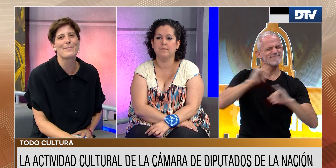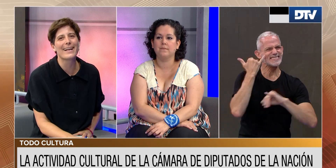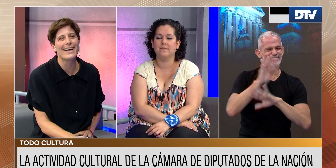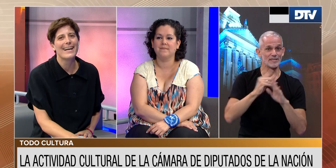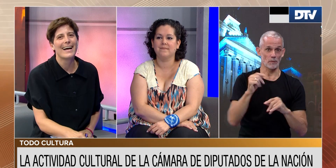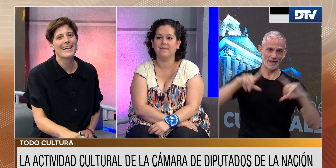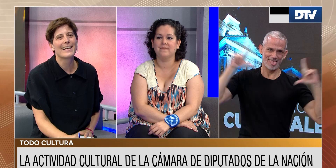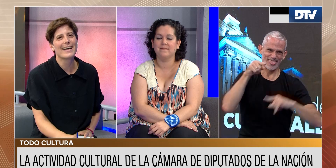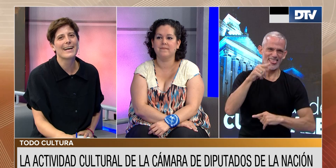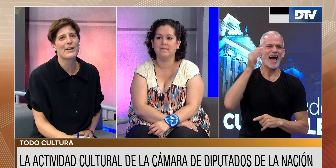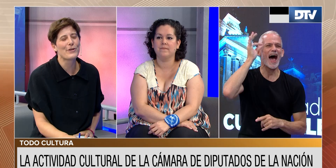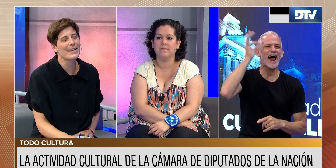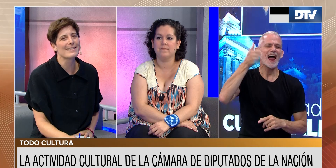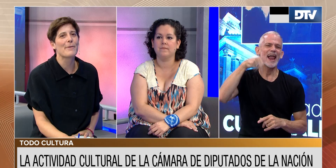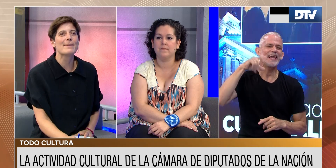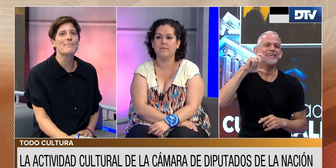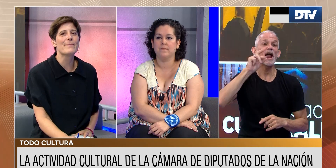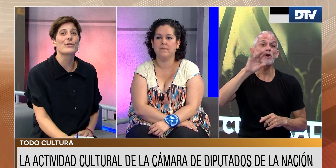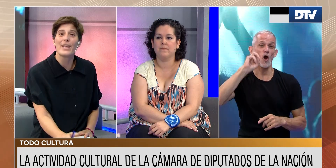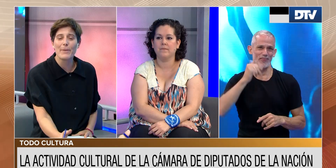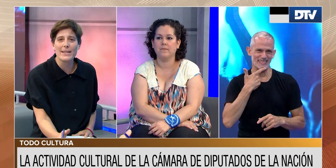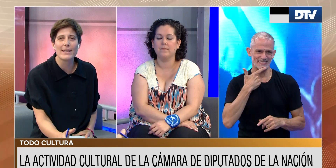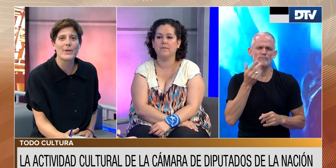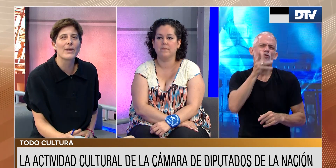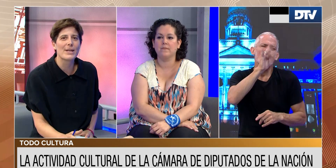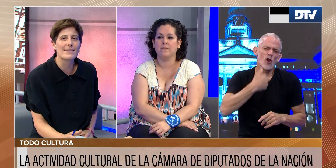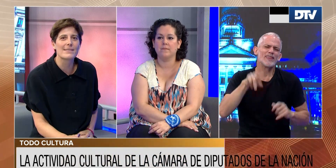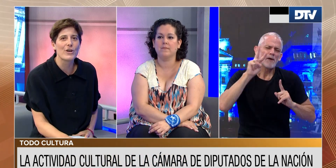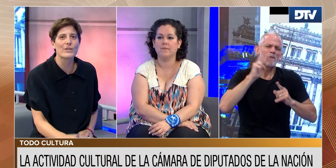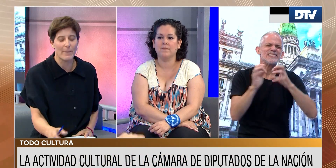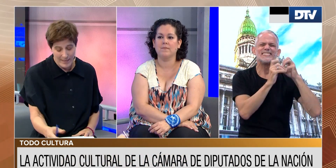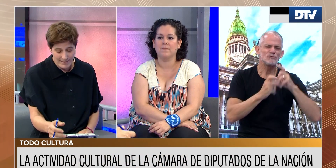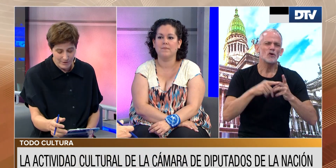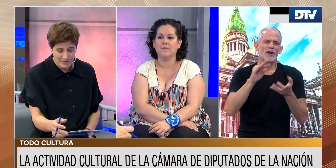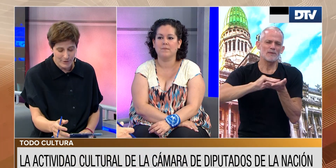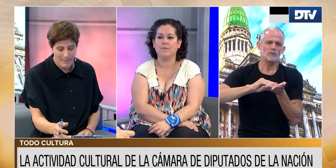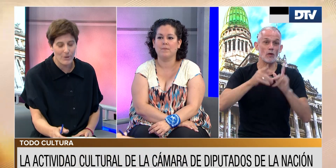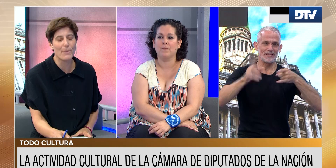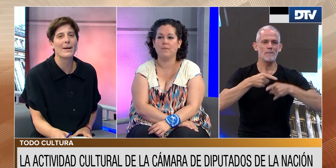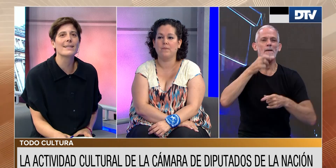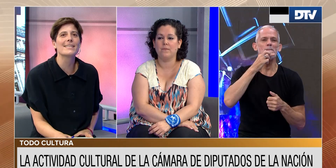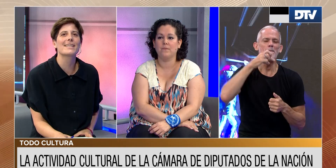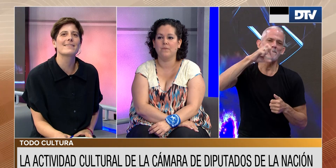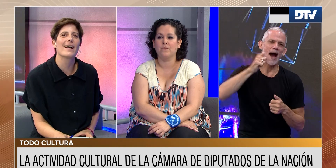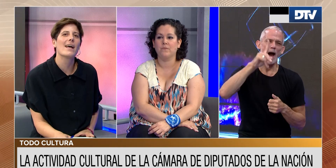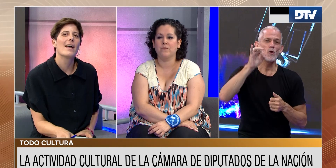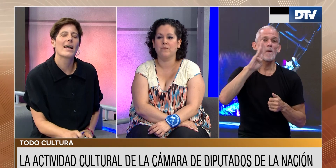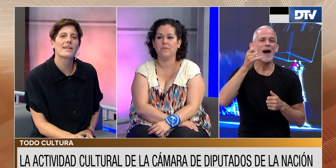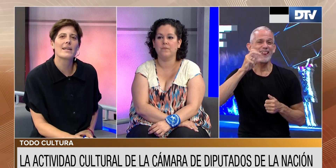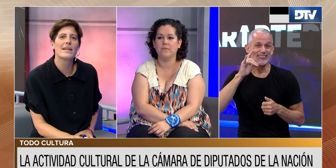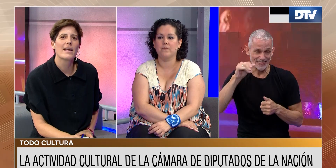en cámara a Analía Rodas, la ven cotidianamente cada vez que hay una sesión. También está con nosotros Pablo Baldrich, que